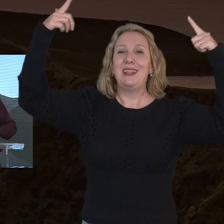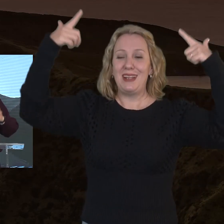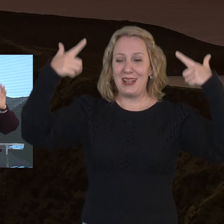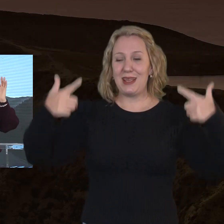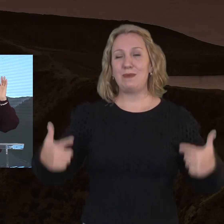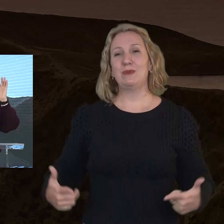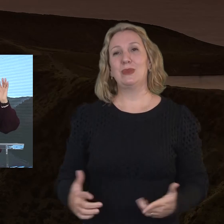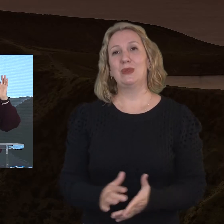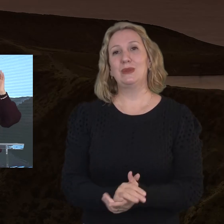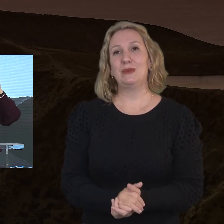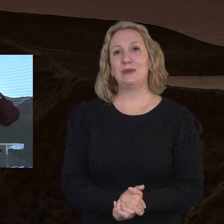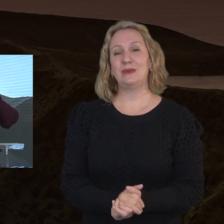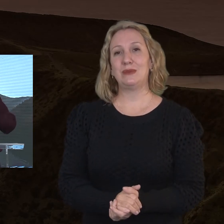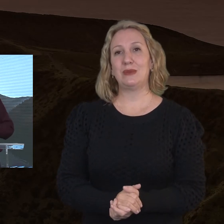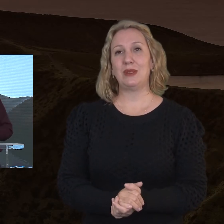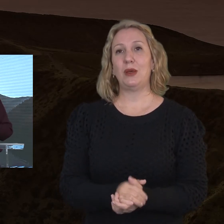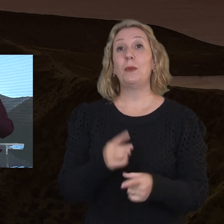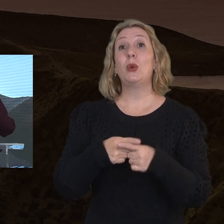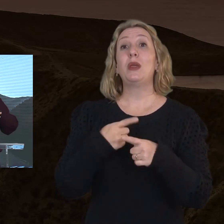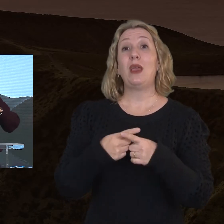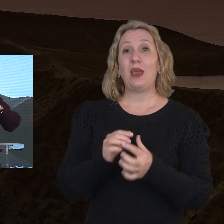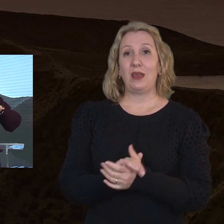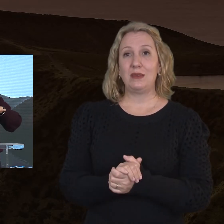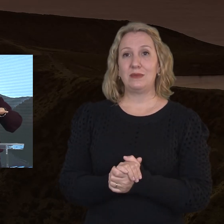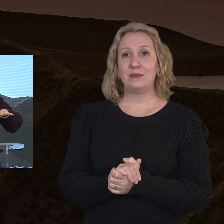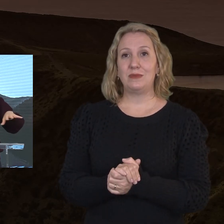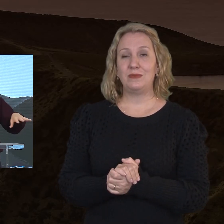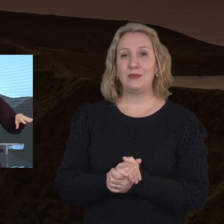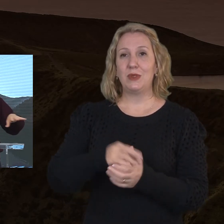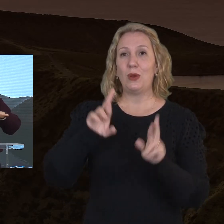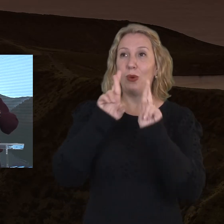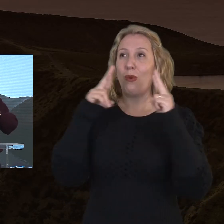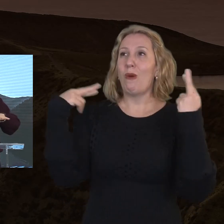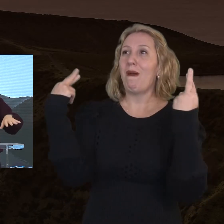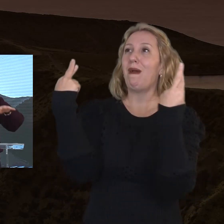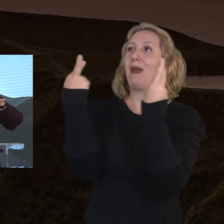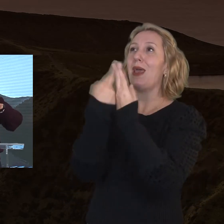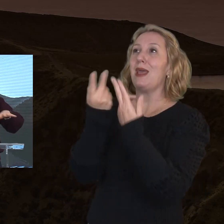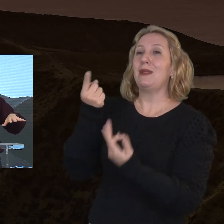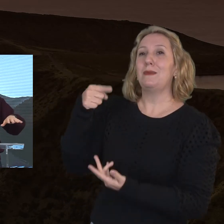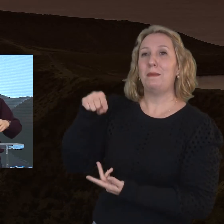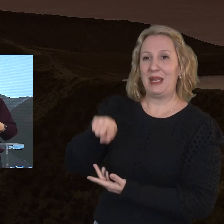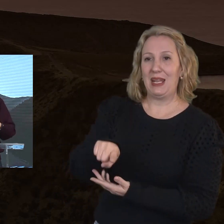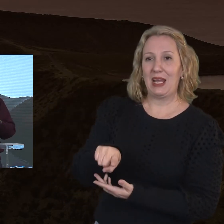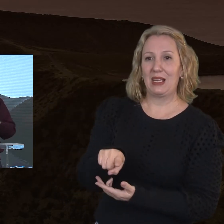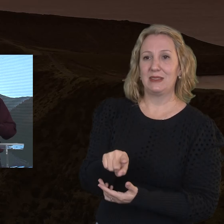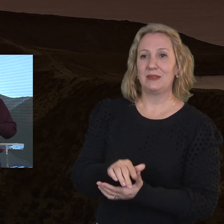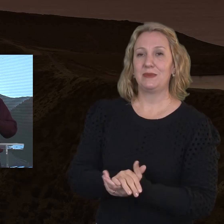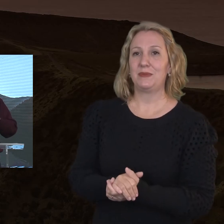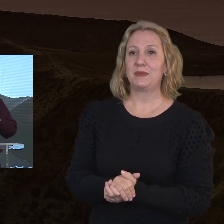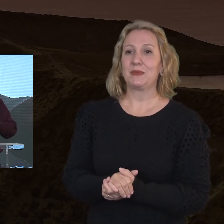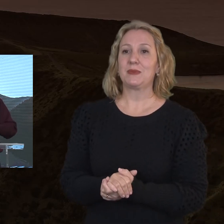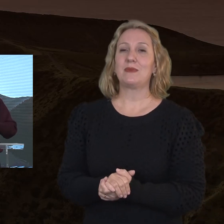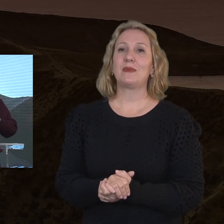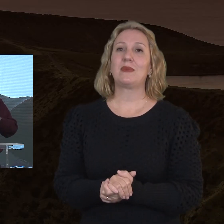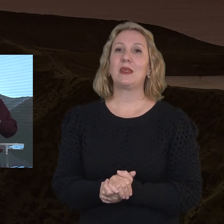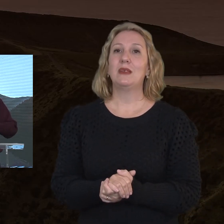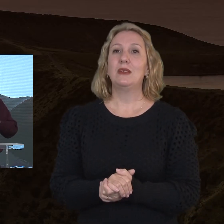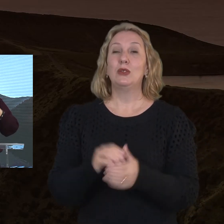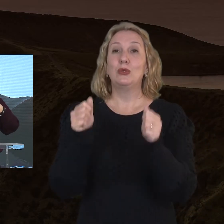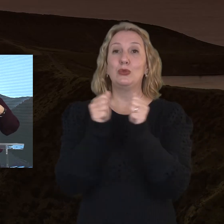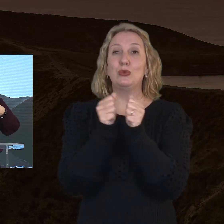céus vai ser para que para durante o reino milenar os judeus vão reinar aqui na terra no reino messiânico aqui na terra mas nós os